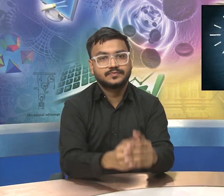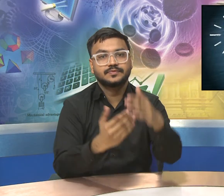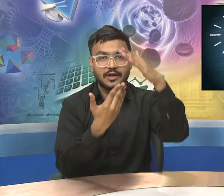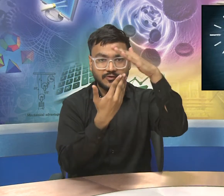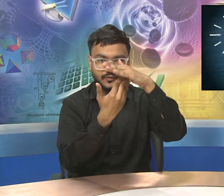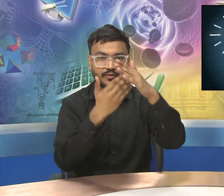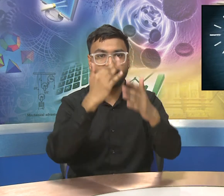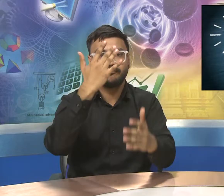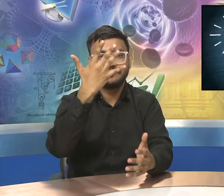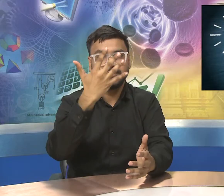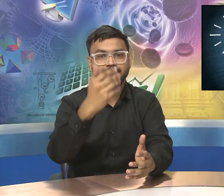Let's take a short break.